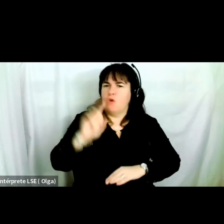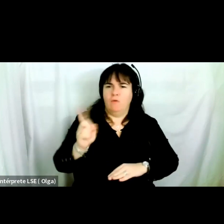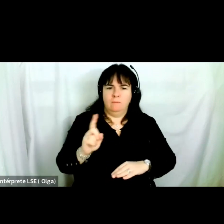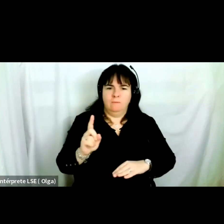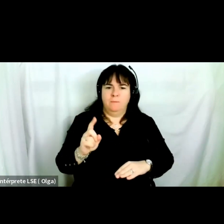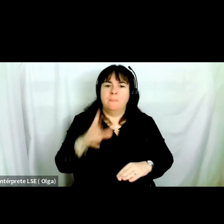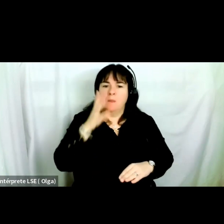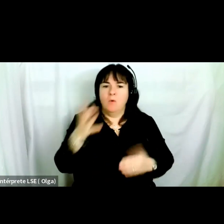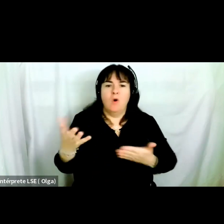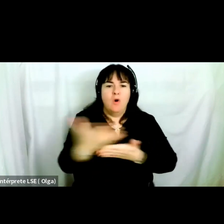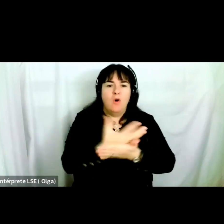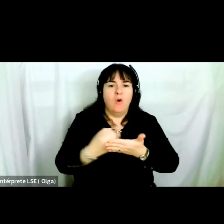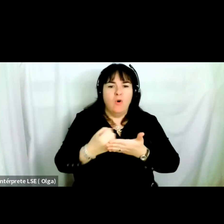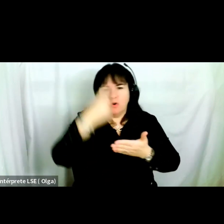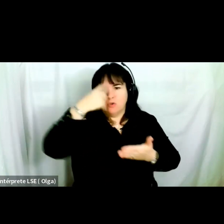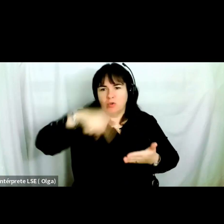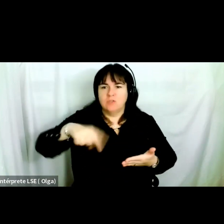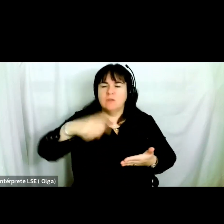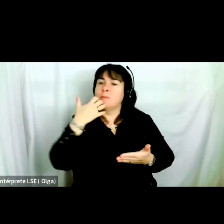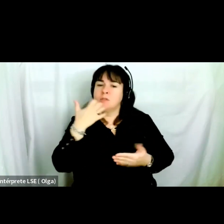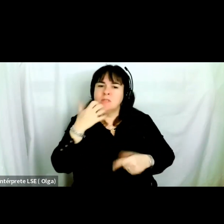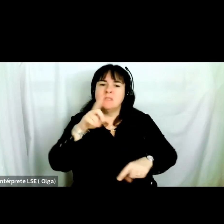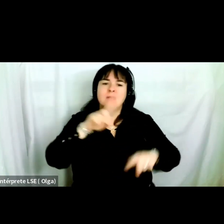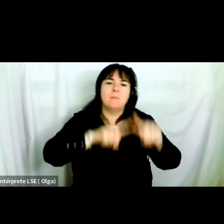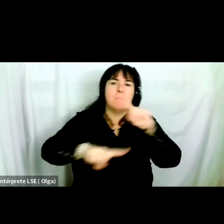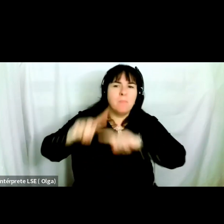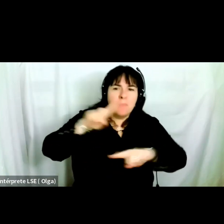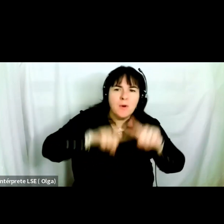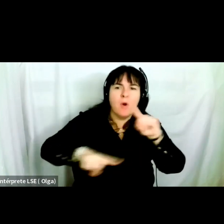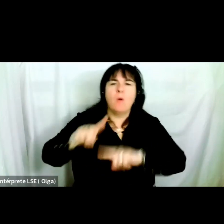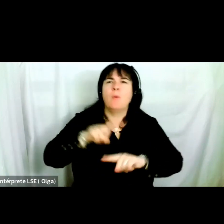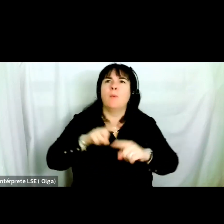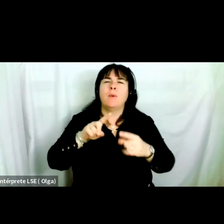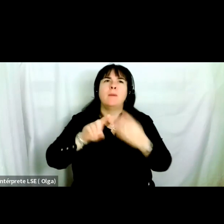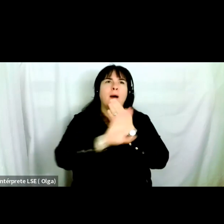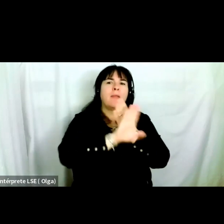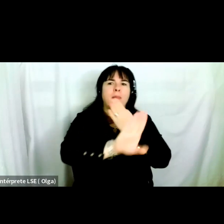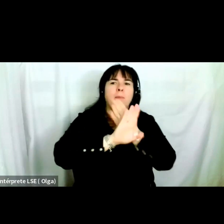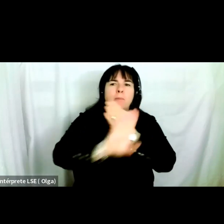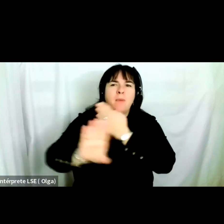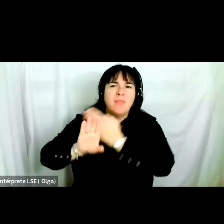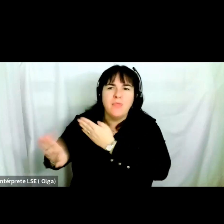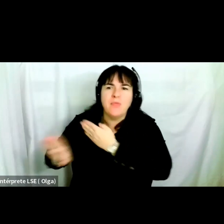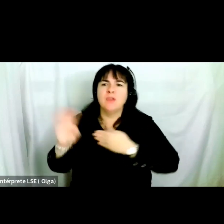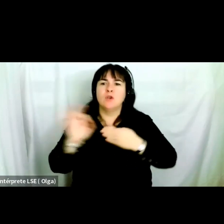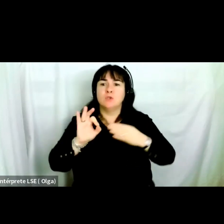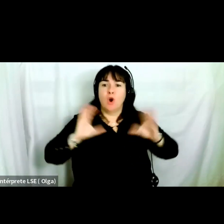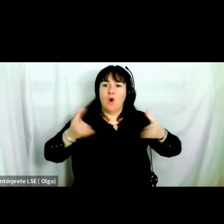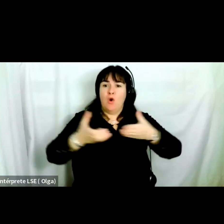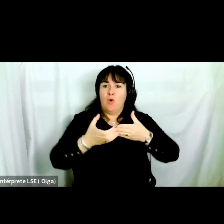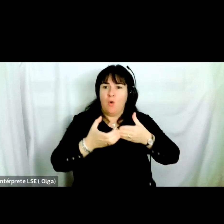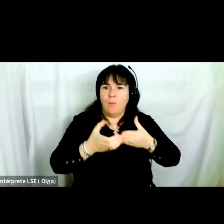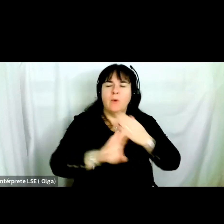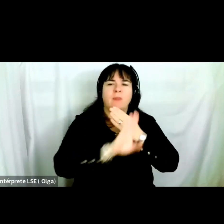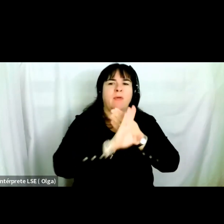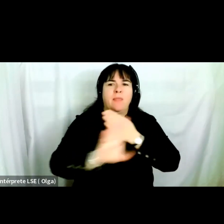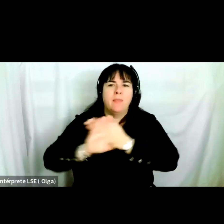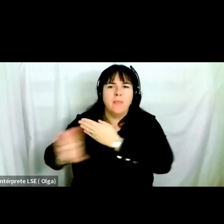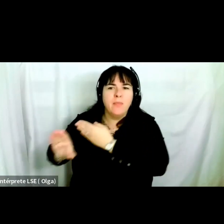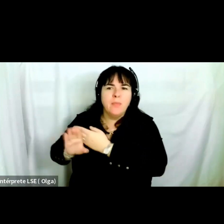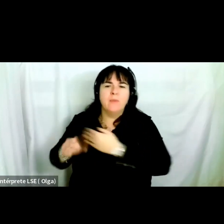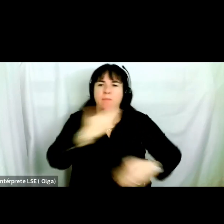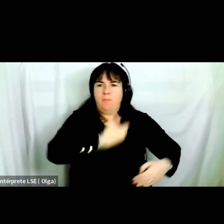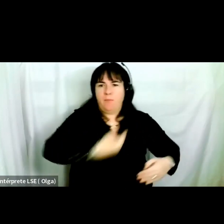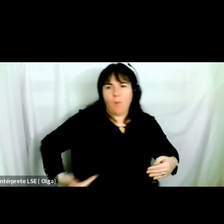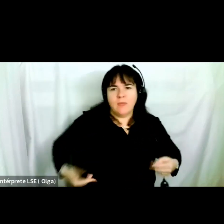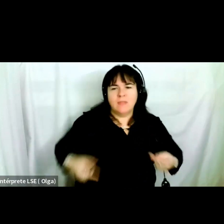un problema con los vecinos, por ejemplo, con la comunidad de propietarios, una separación, un divorcio, un reparto